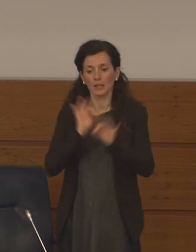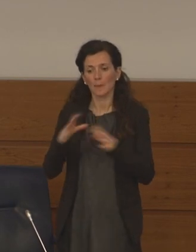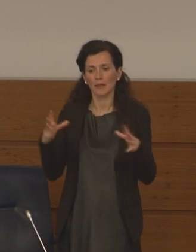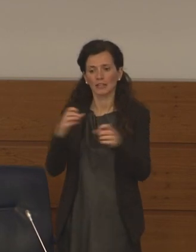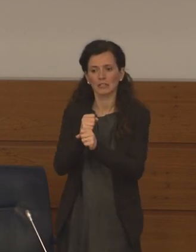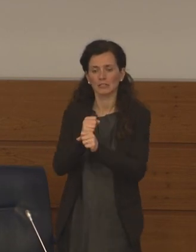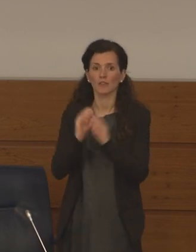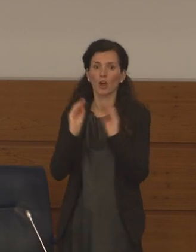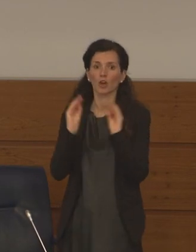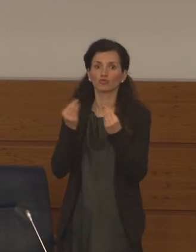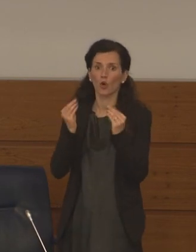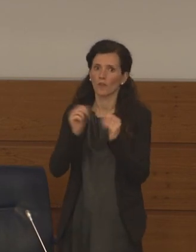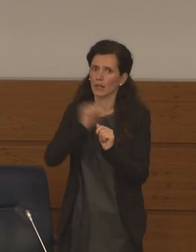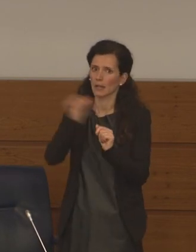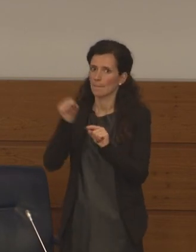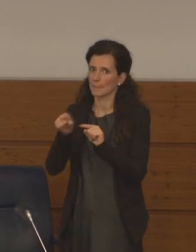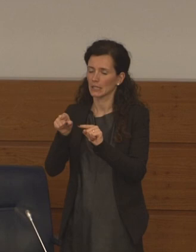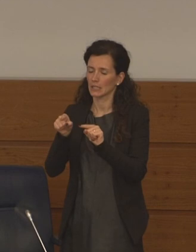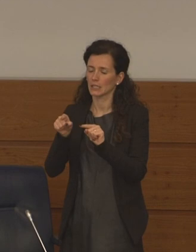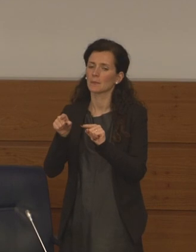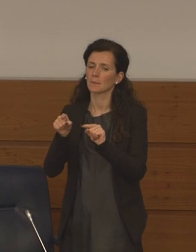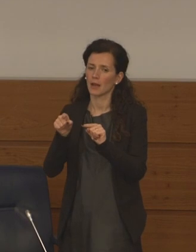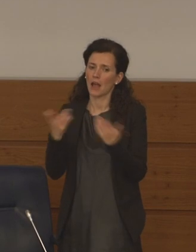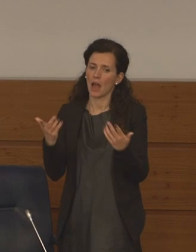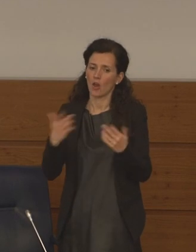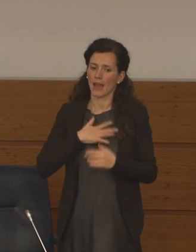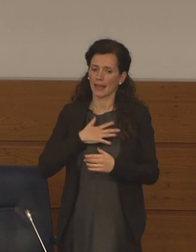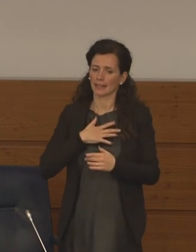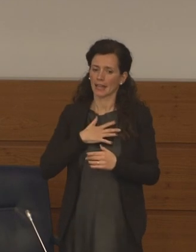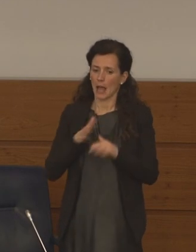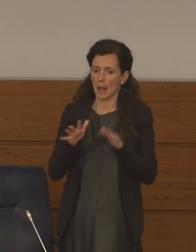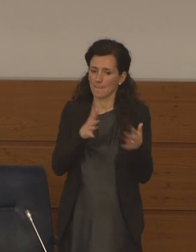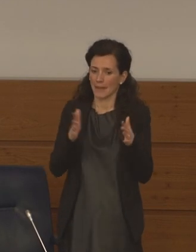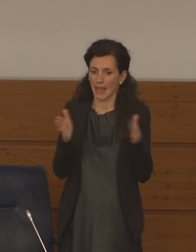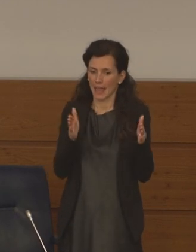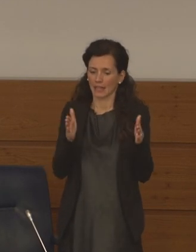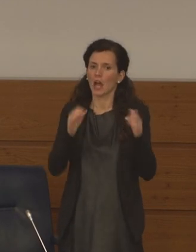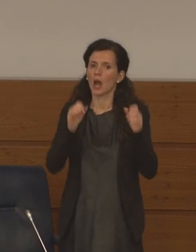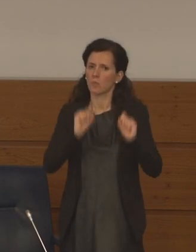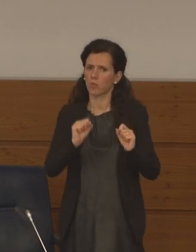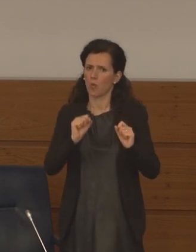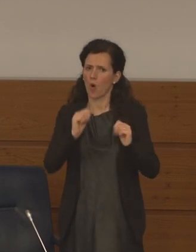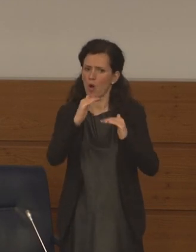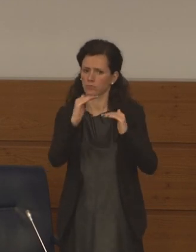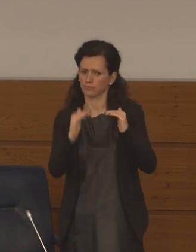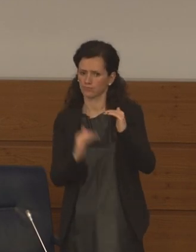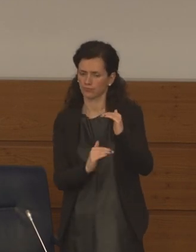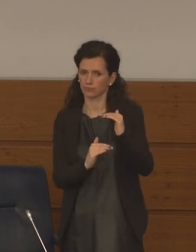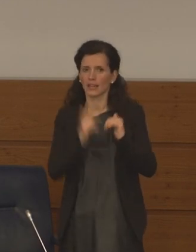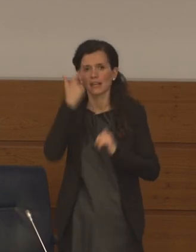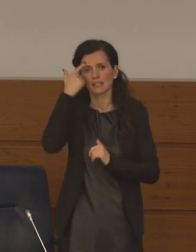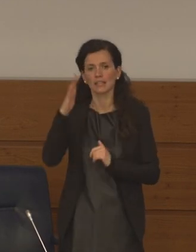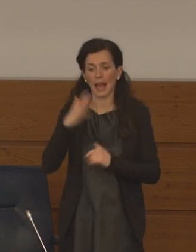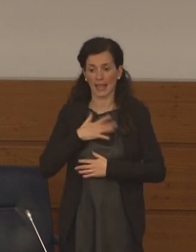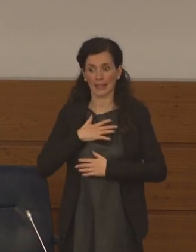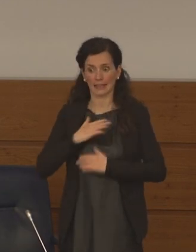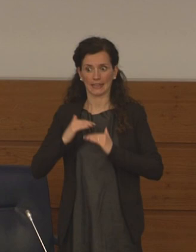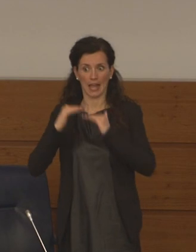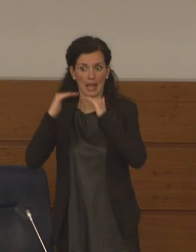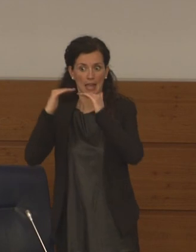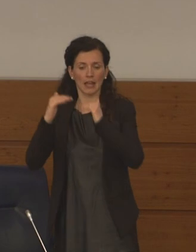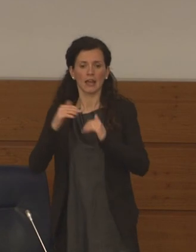giovani insomma il tasso potrebbe l'età media potrebbe abbassarsi sappiamo che al di sopra di una certa italia dell'ambiente sia talvolta